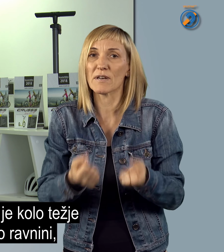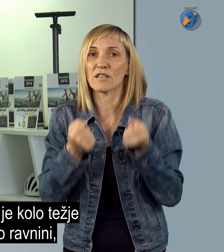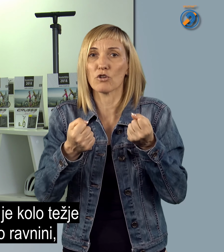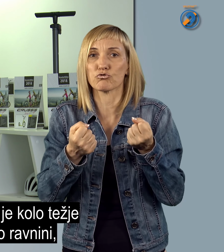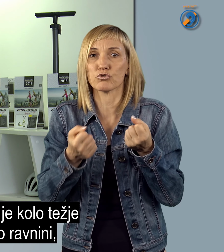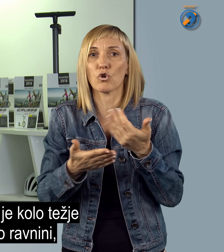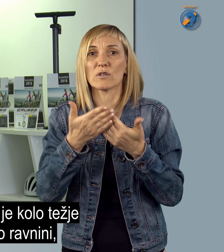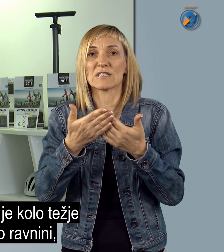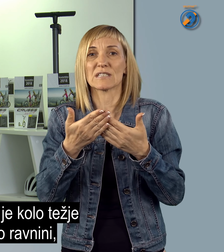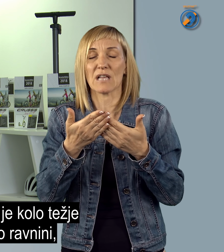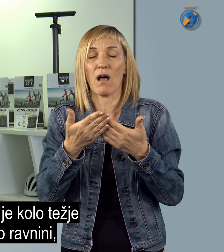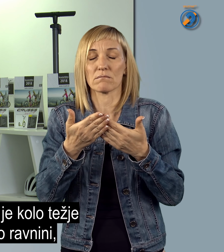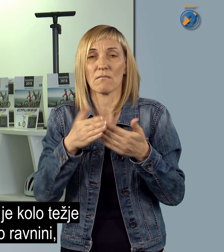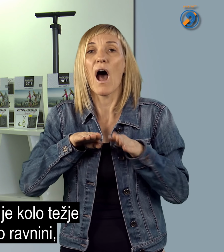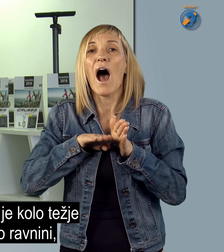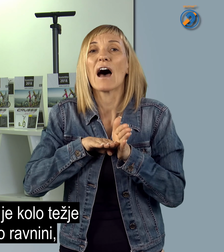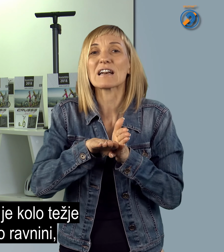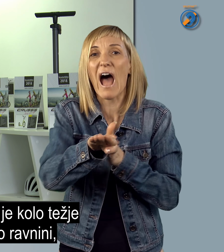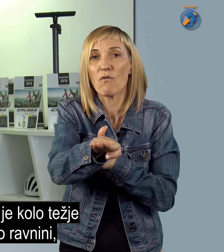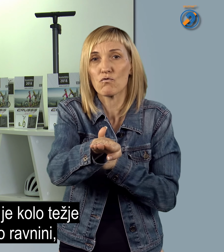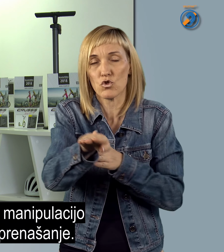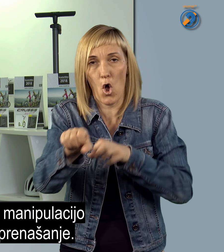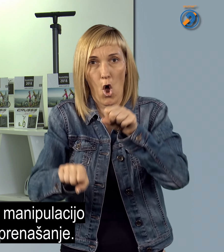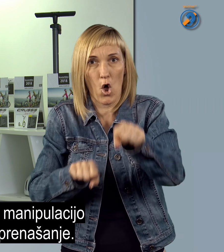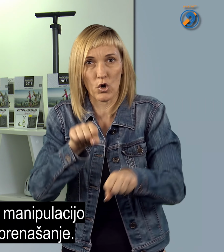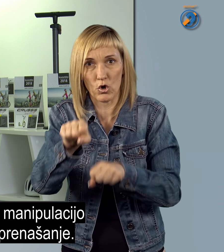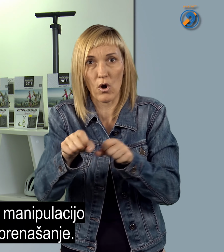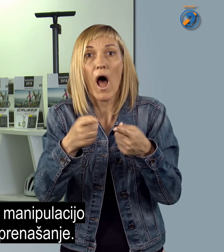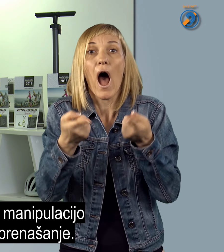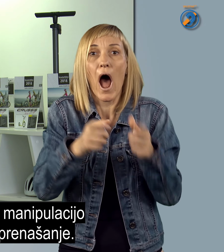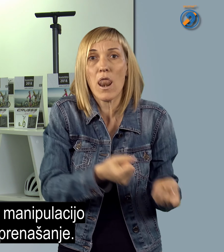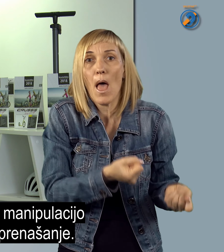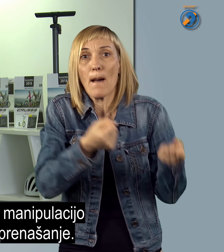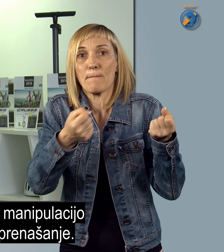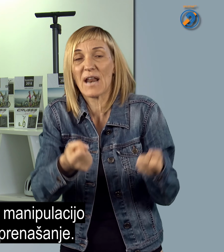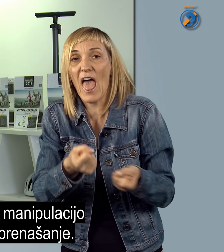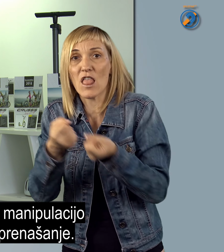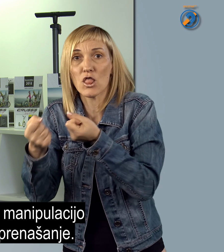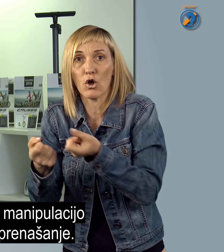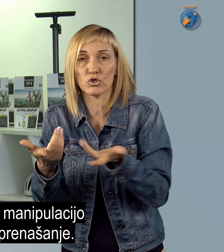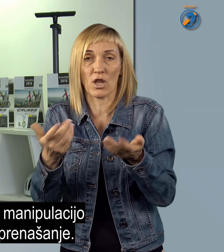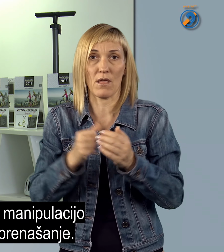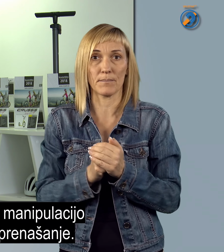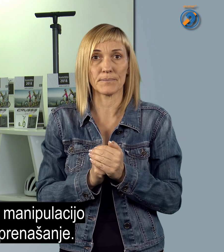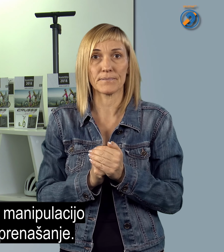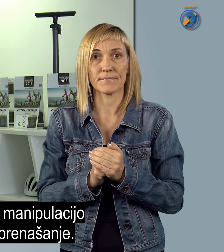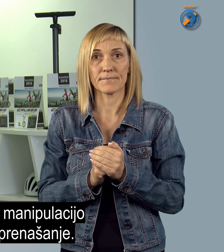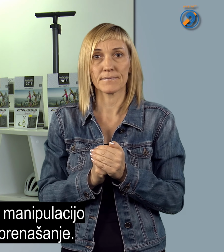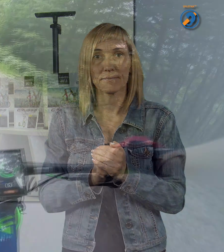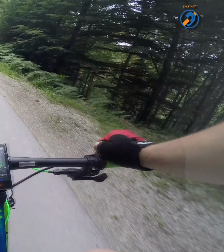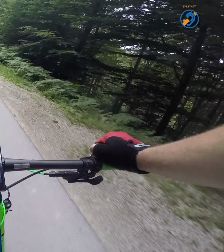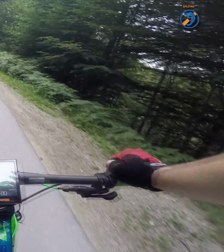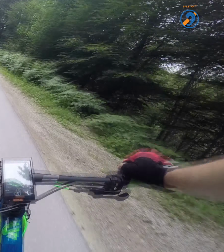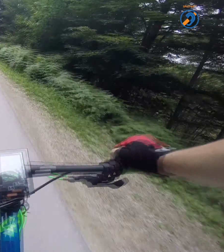vožnjo po ravnini, predvsem pa za prenašanje ali kakršnokoli manipulacijo.